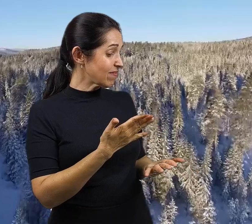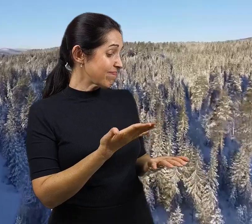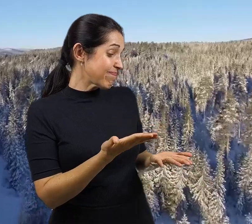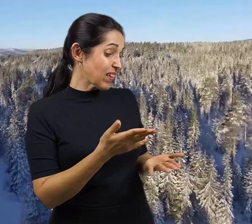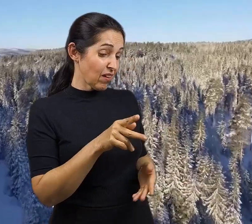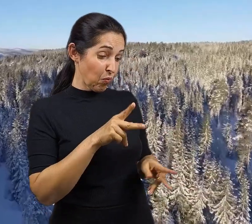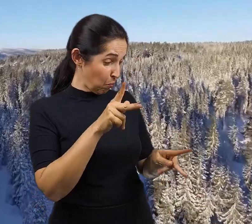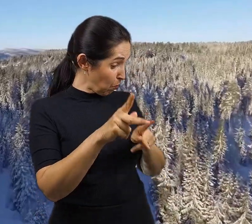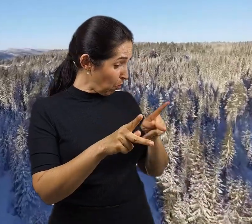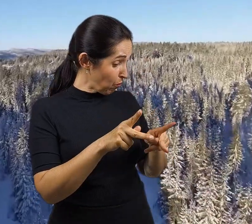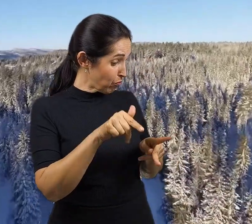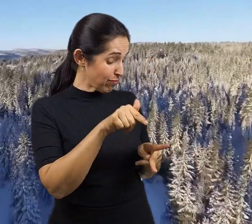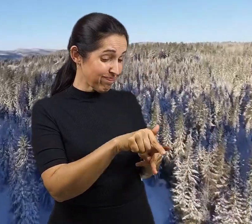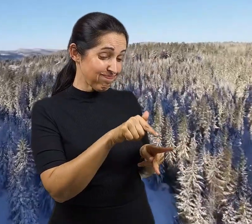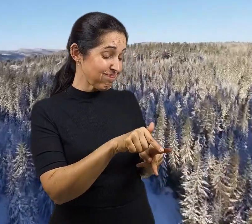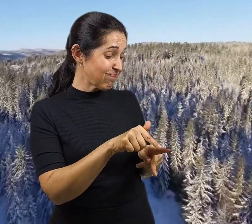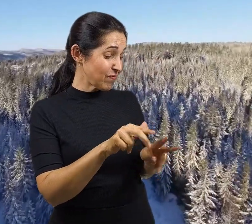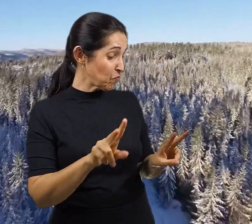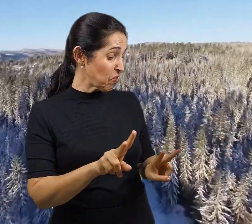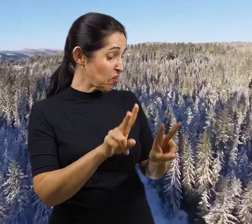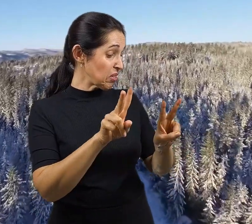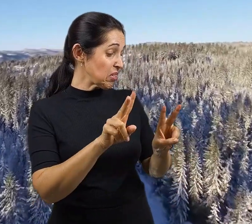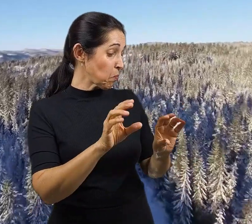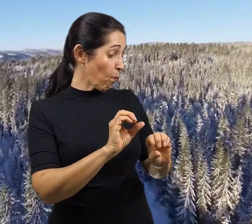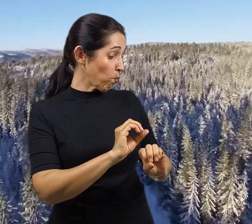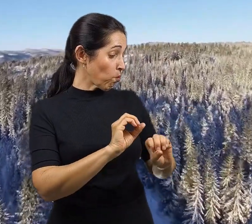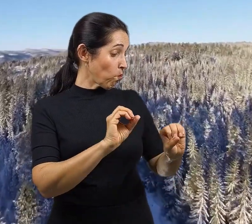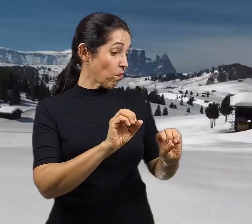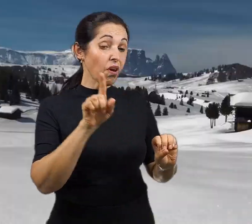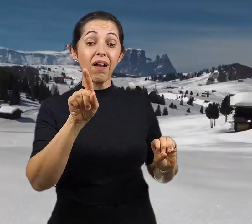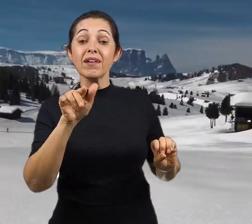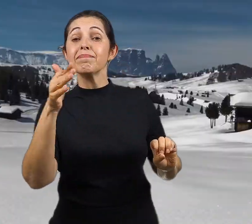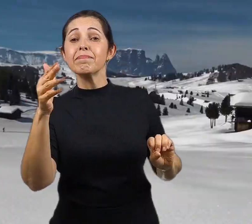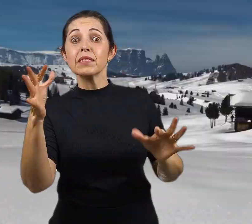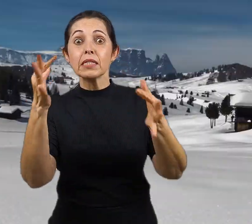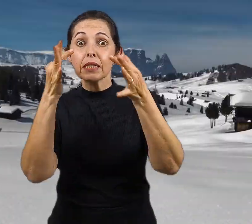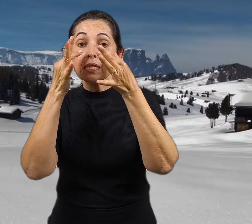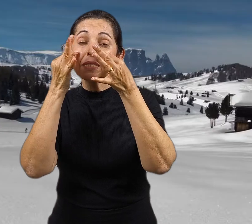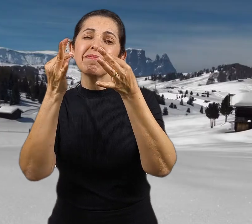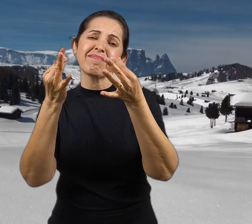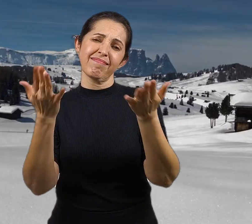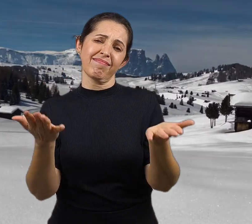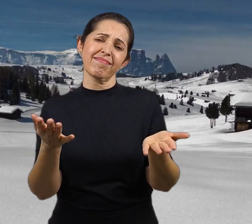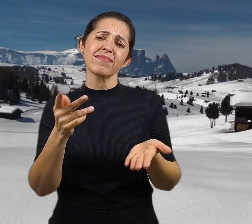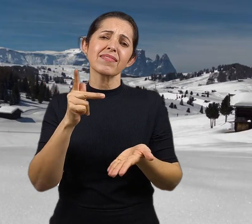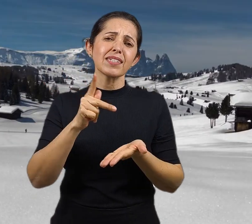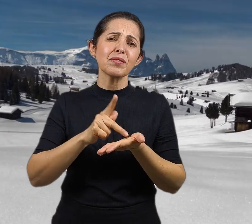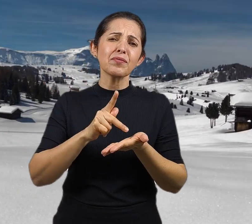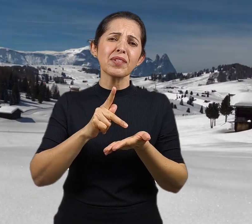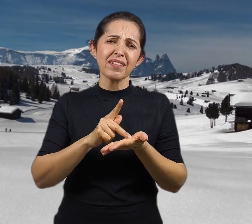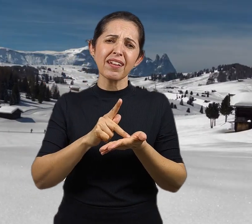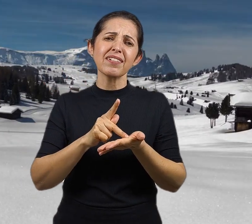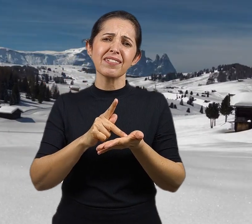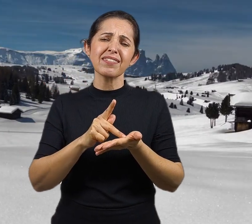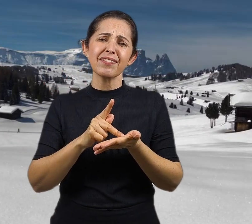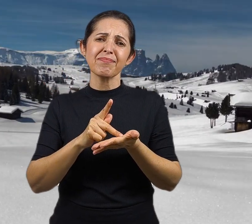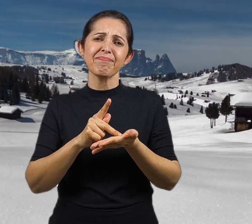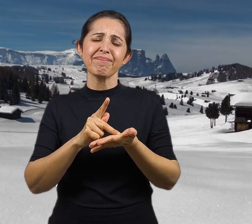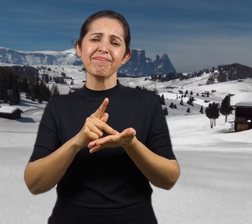temos. E é verdade, né? Às vezes nós nadamos tanto nas bênçãos do Senhor que nós não valorizamos